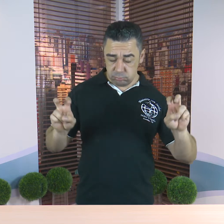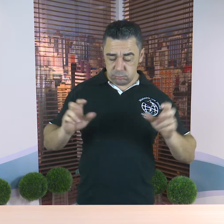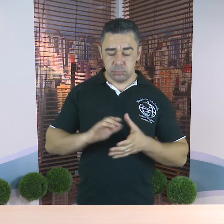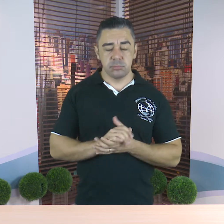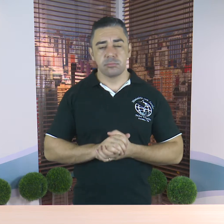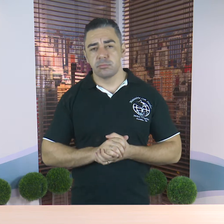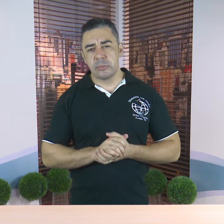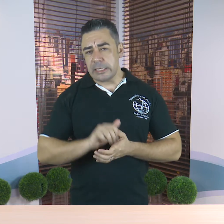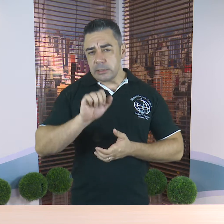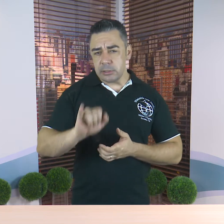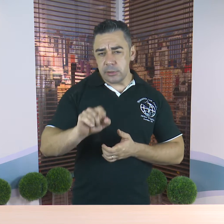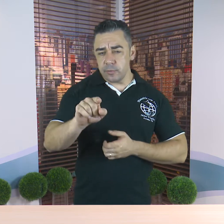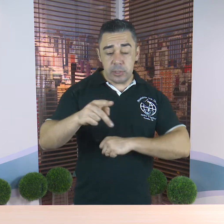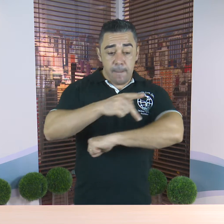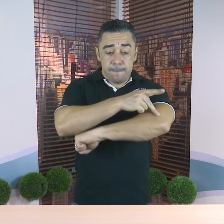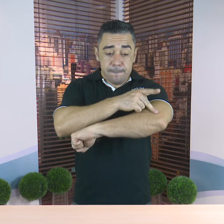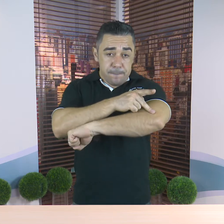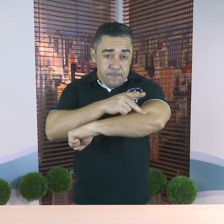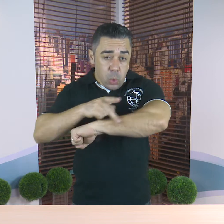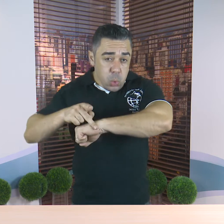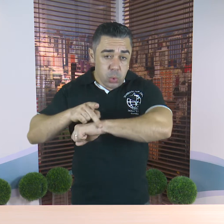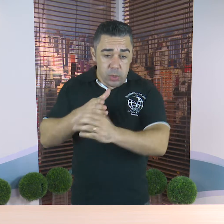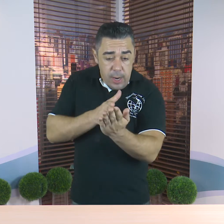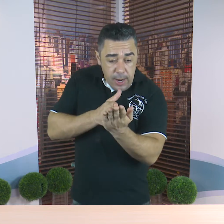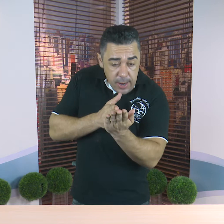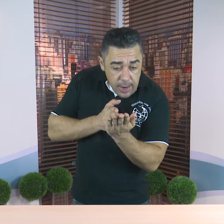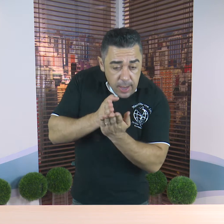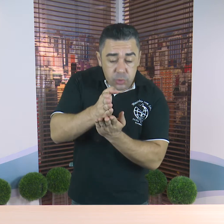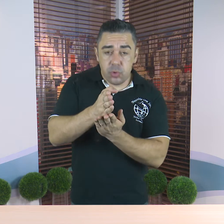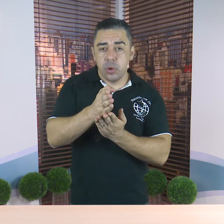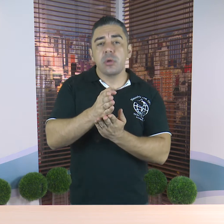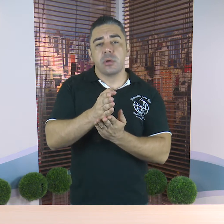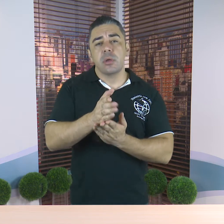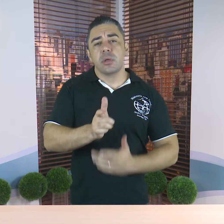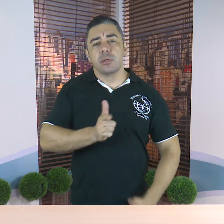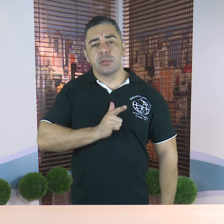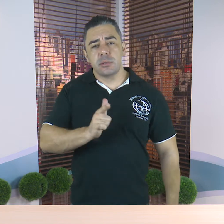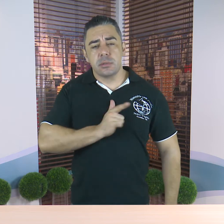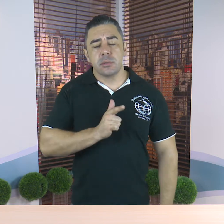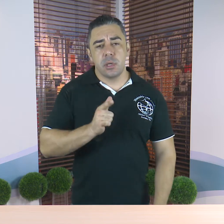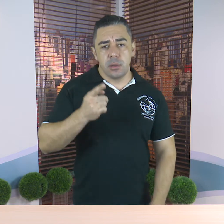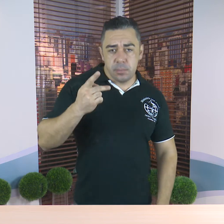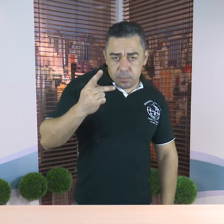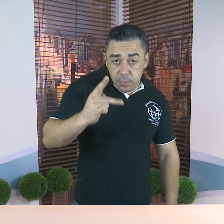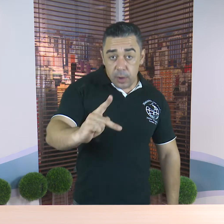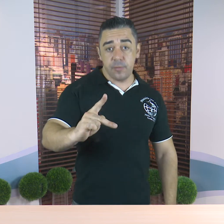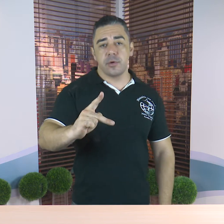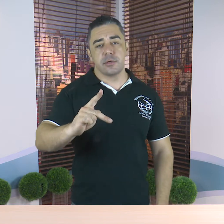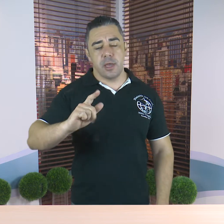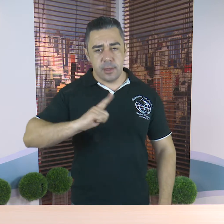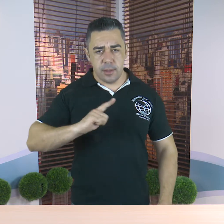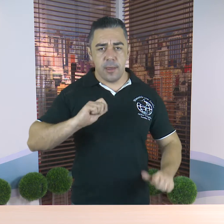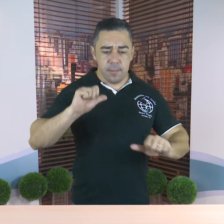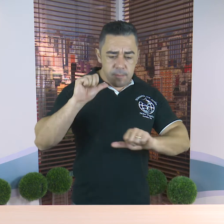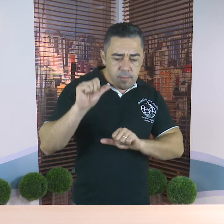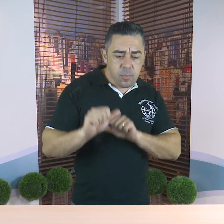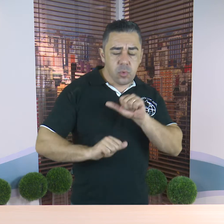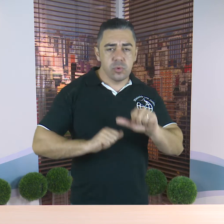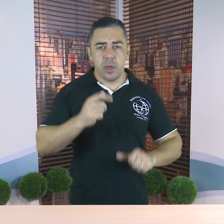fores puro e reto, certamente logo despertará por ti e restaurará a morada da